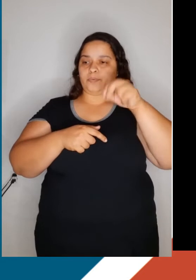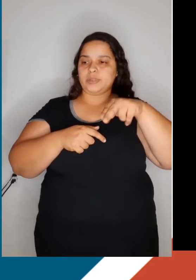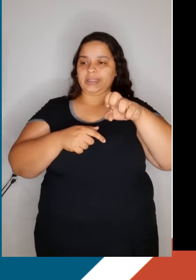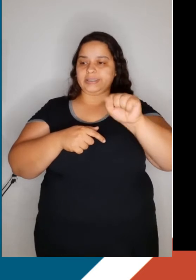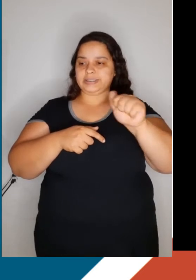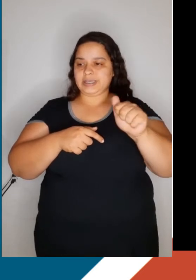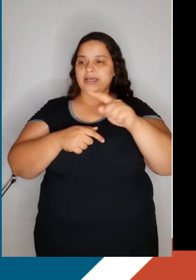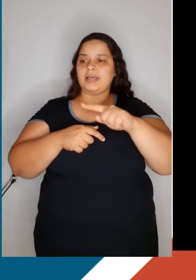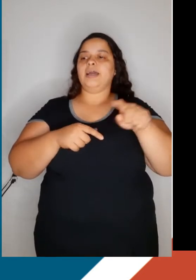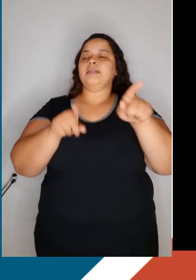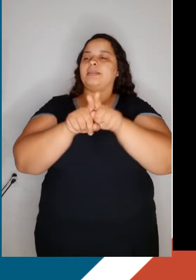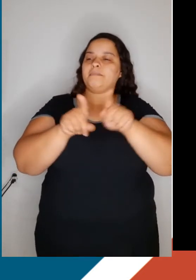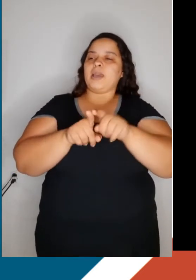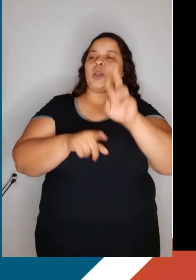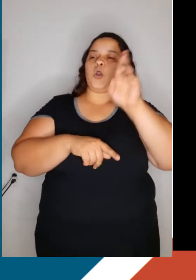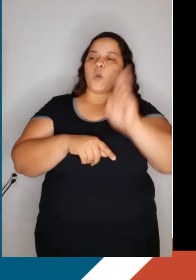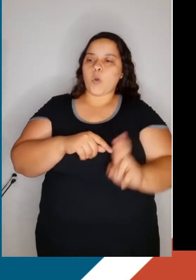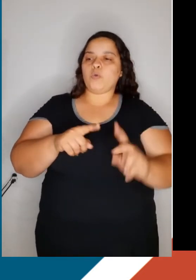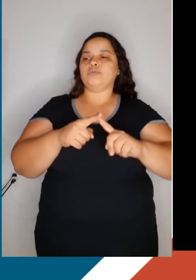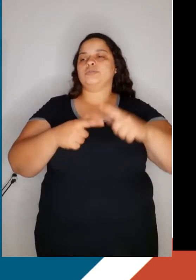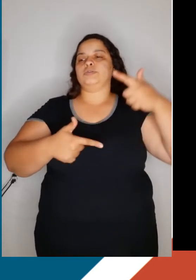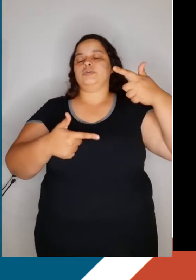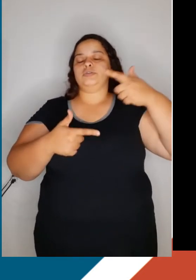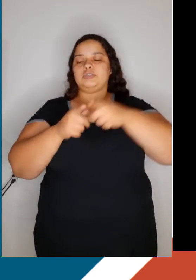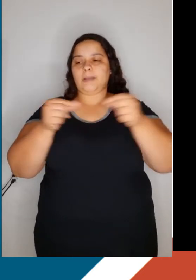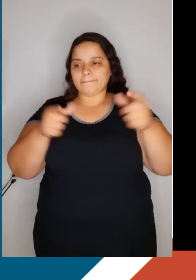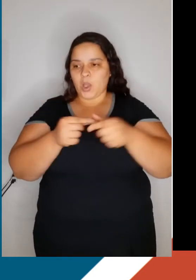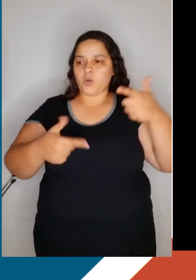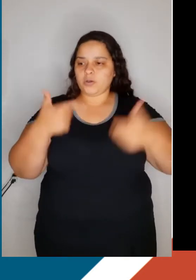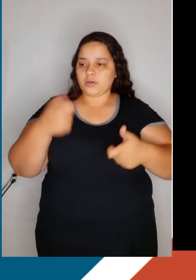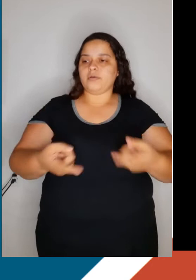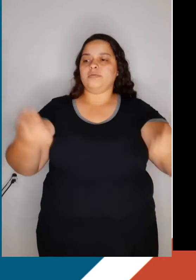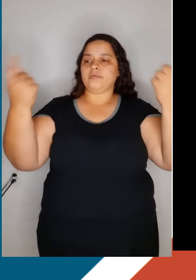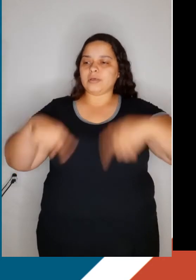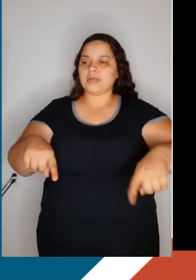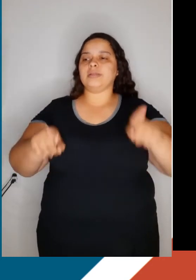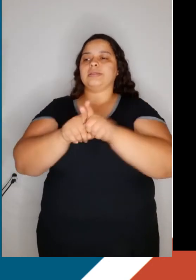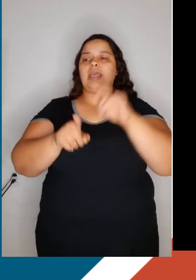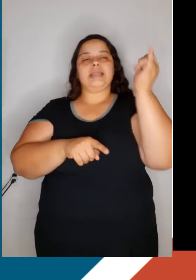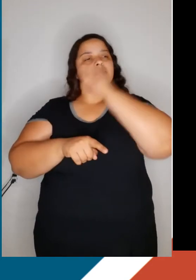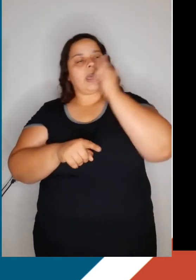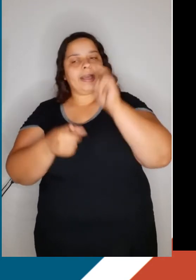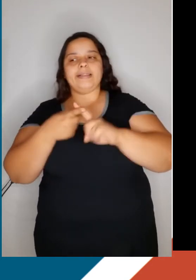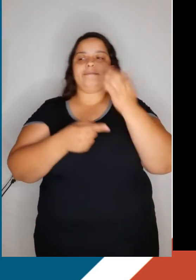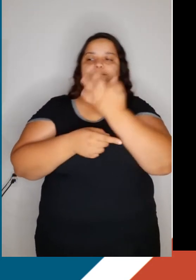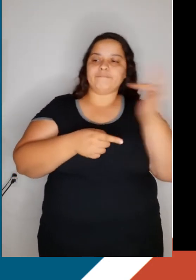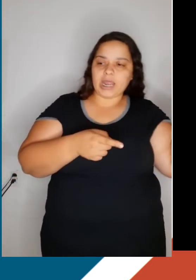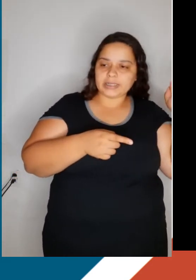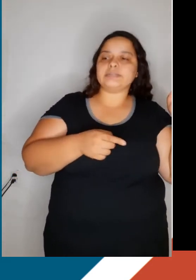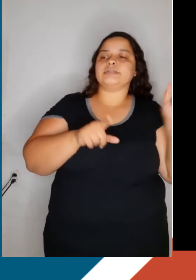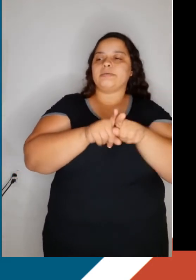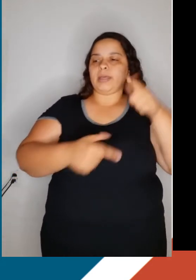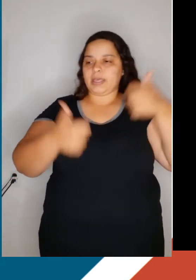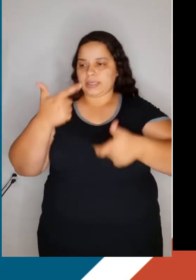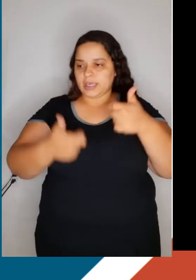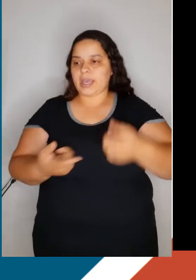pela Tunísia vai colocar a Itália e França em lados opostos. Quando a gente fala de questão oriental, a gente está falando de todas as disputas imperialistas